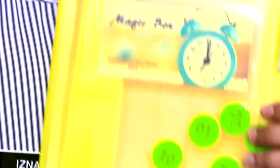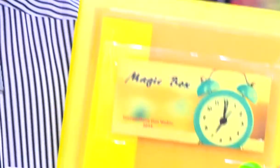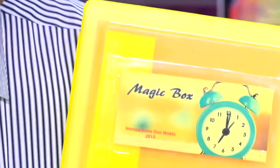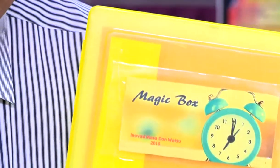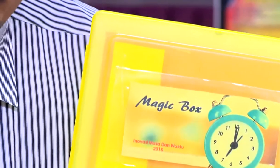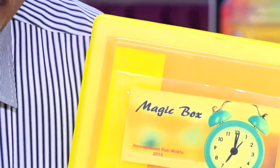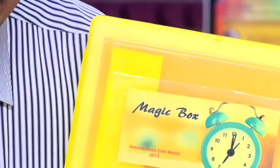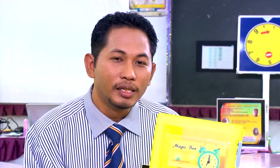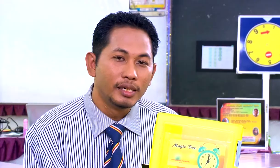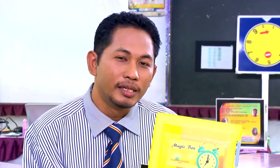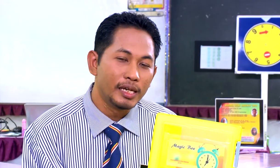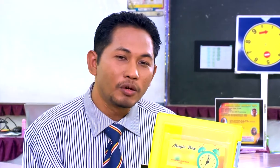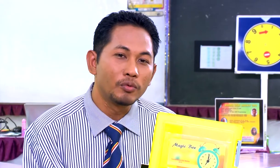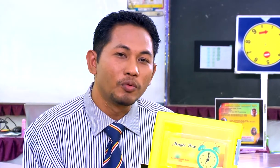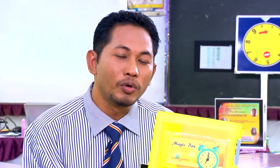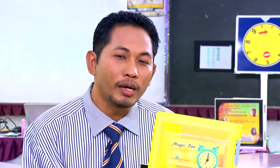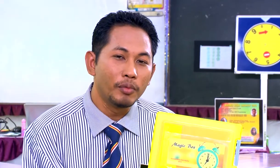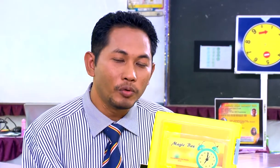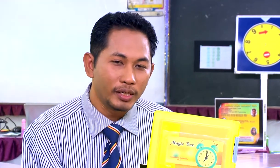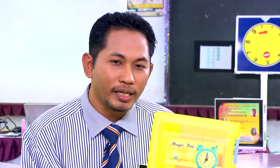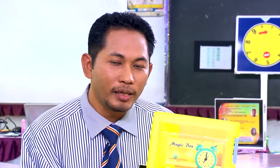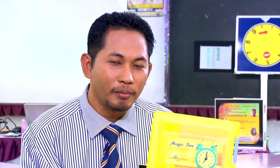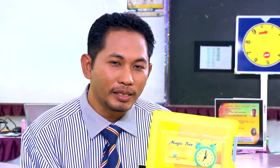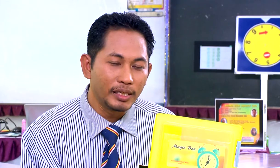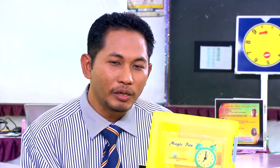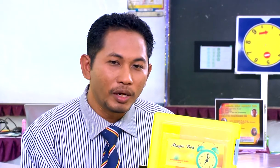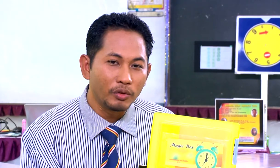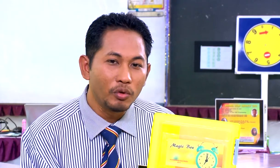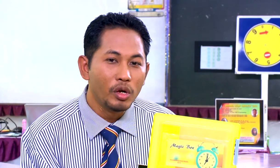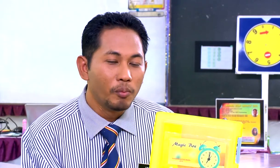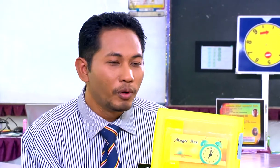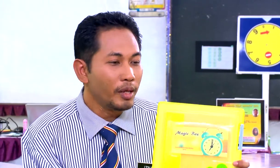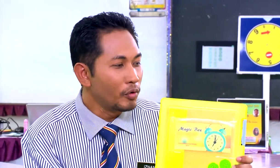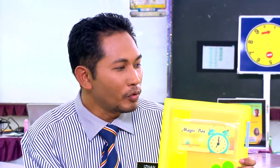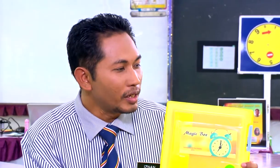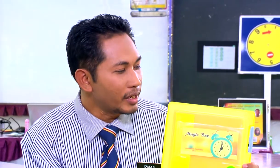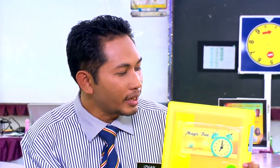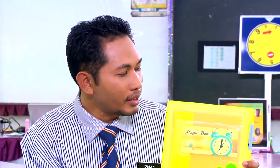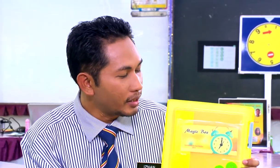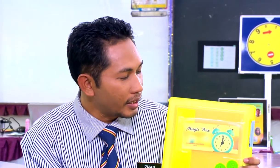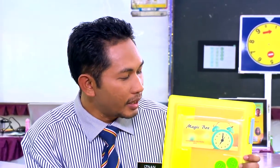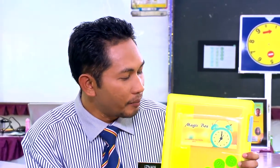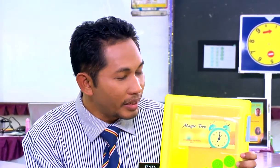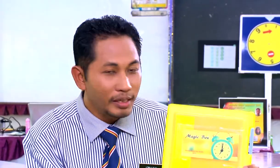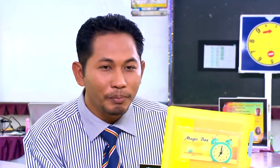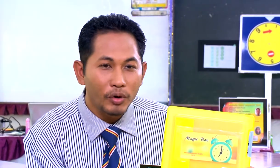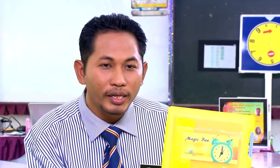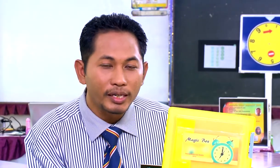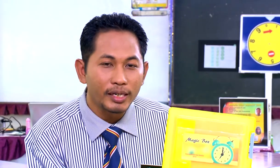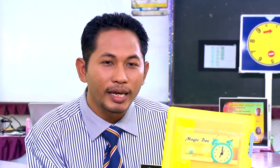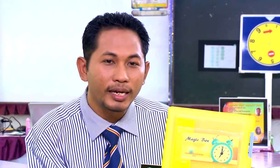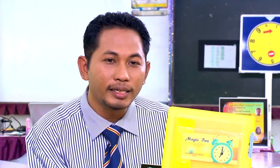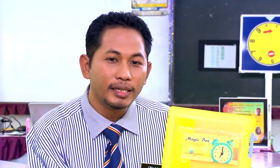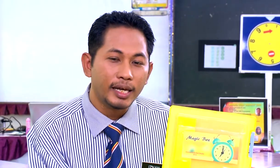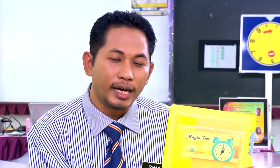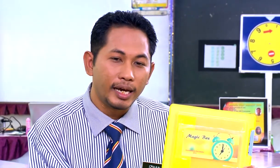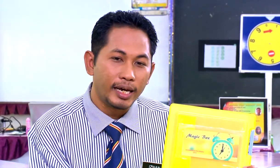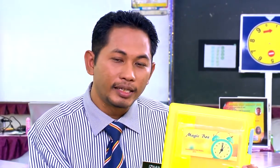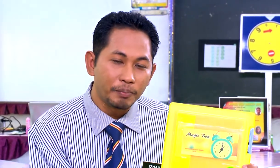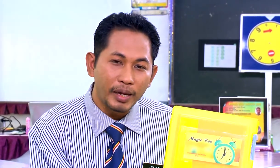yang normal yang kurang menguasai masa dan waktu boleh menggunakan Magic Box ni dengan cepat